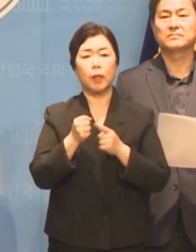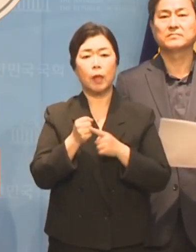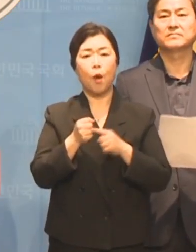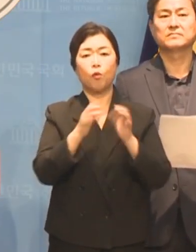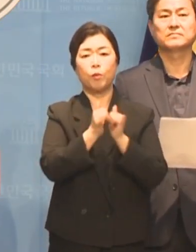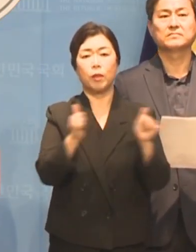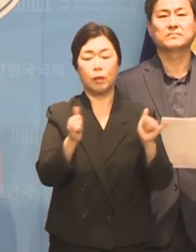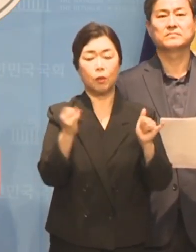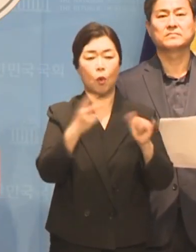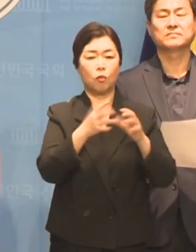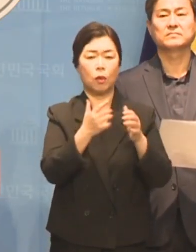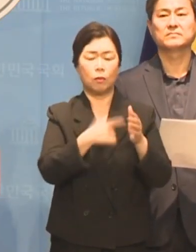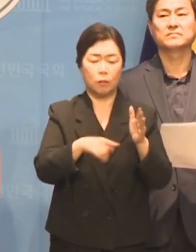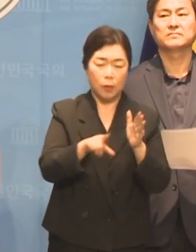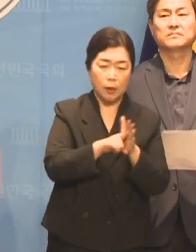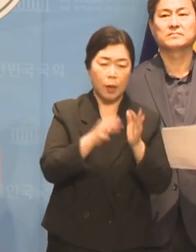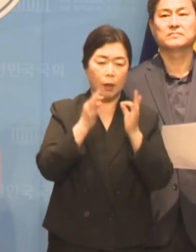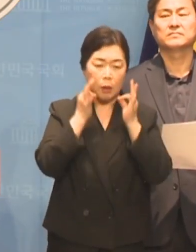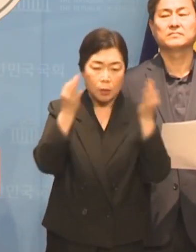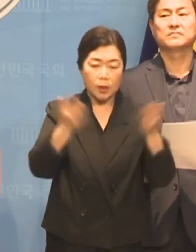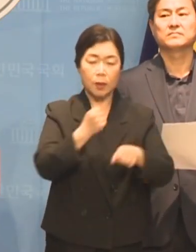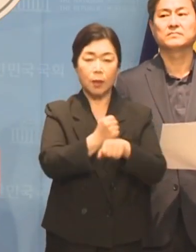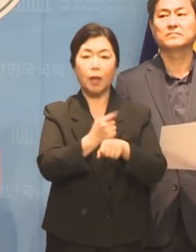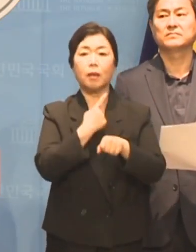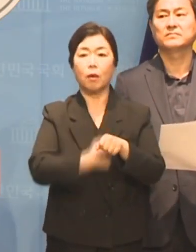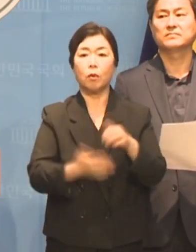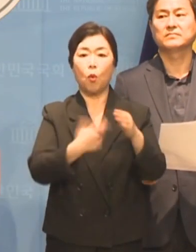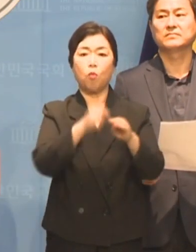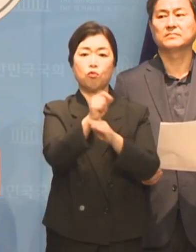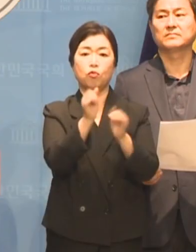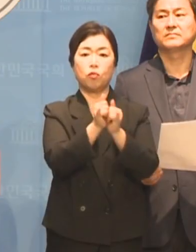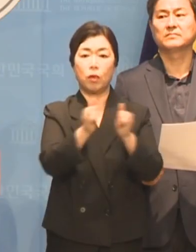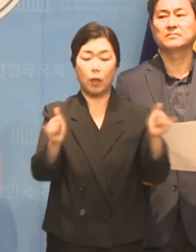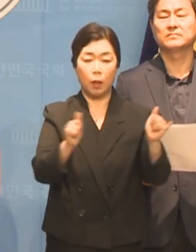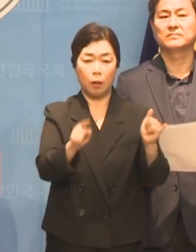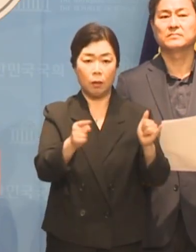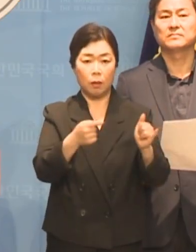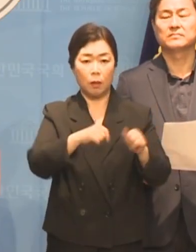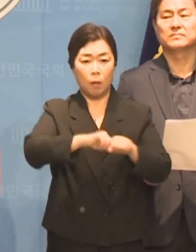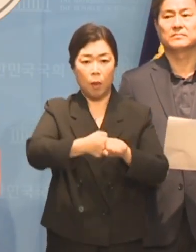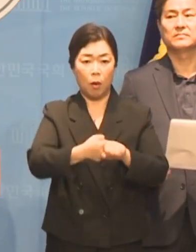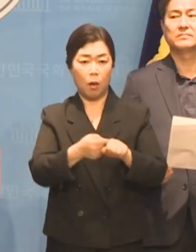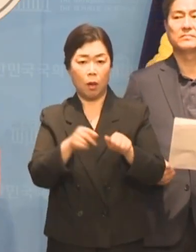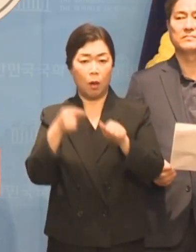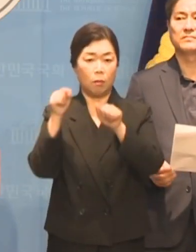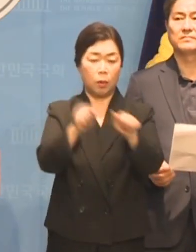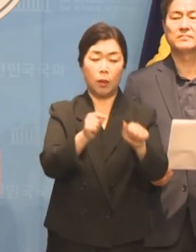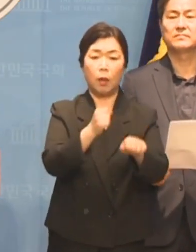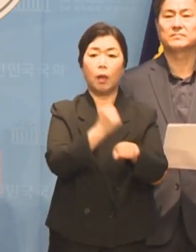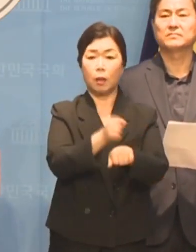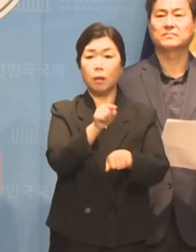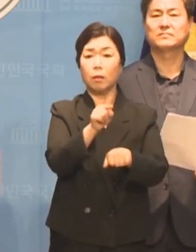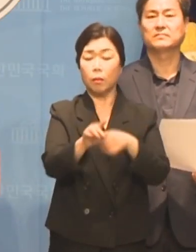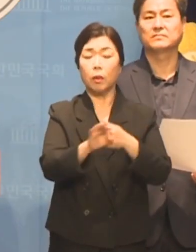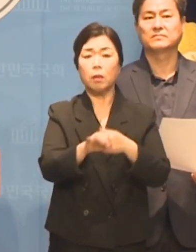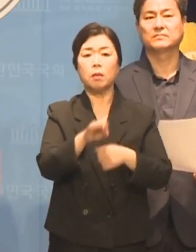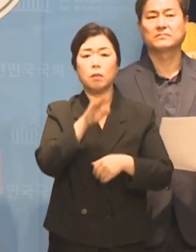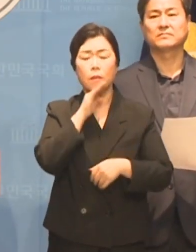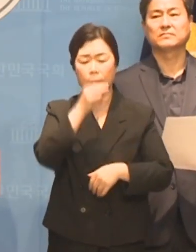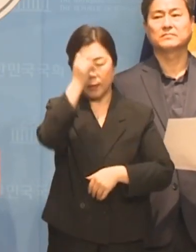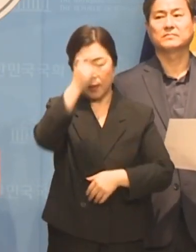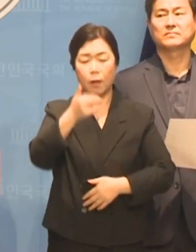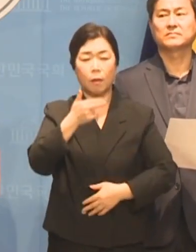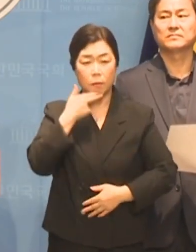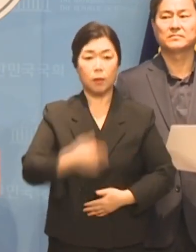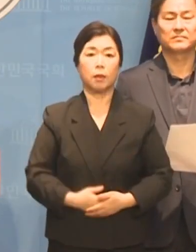국민과 국가를 위해서 열심히 일했던 공무원들에 대해서 이런 조치를 가하는 것은 정말 무도한 짓이고 반드시